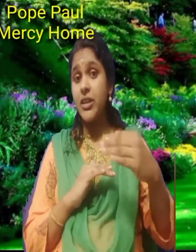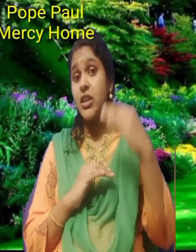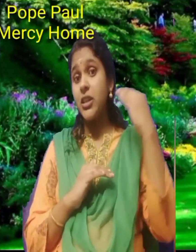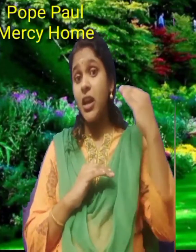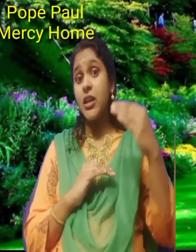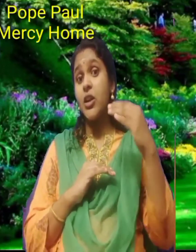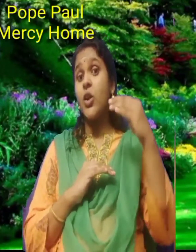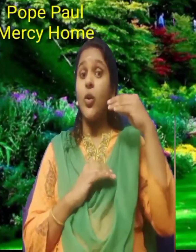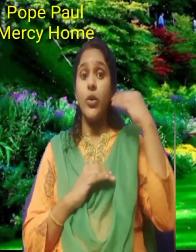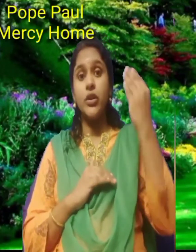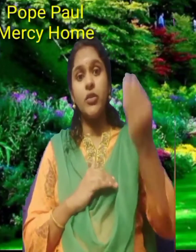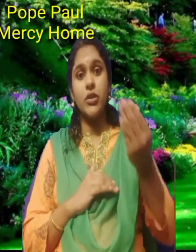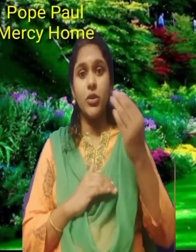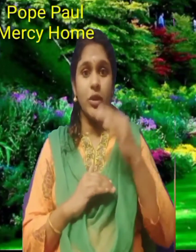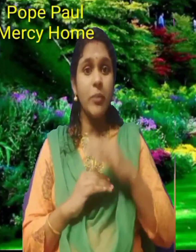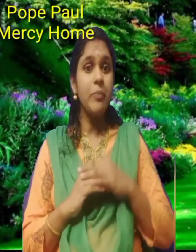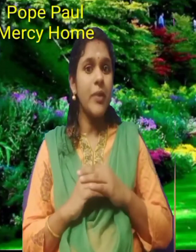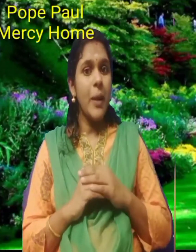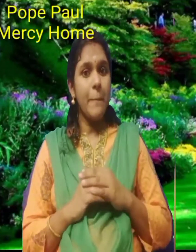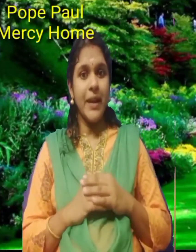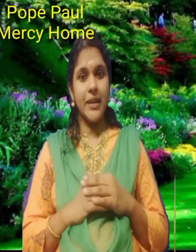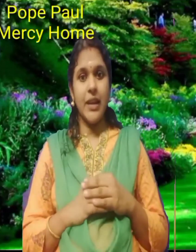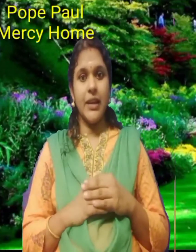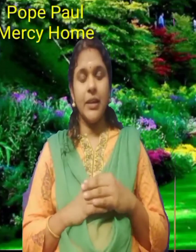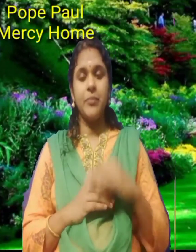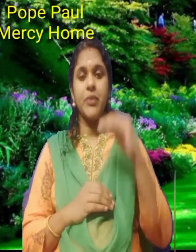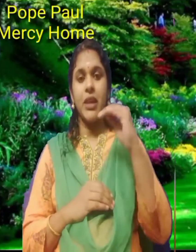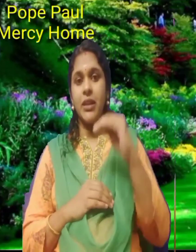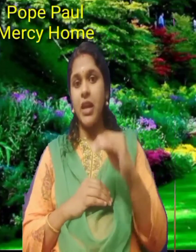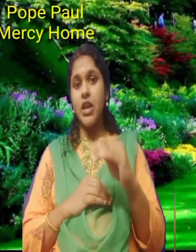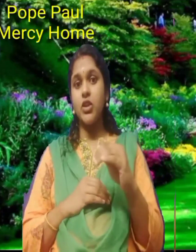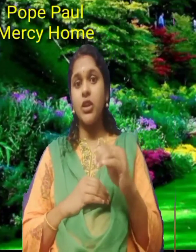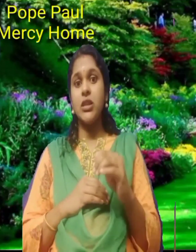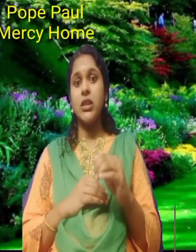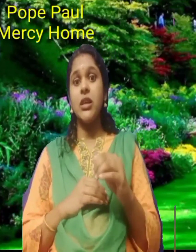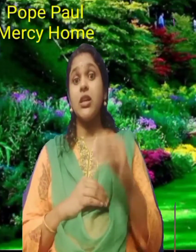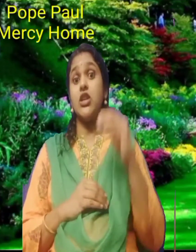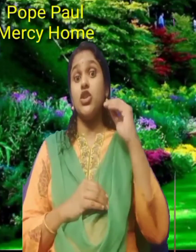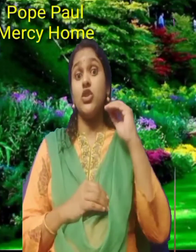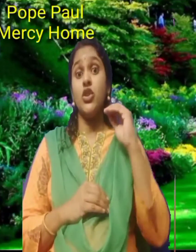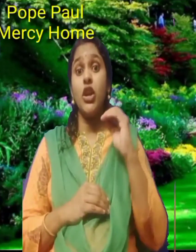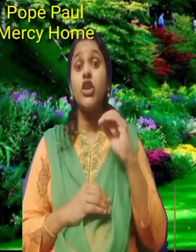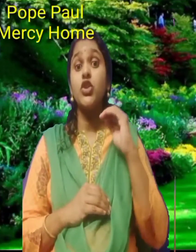അതും കഴിഞ്ഞ് എന്താണ് ഒരു ദിവസം കൂടി പഠിക്കാനുണ്ട്. ഏതായിരുന്നു അത്?